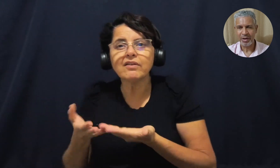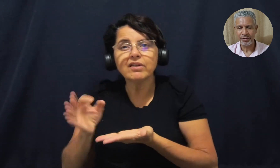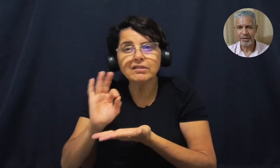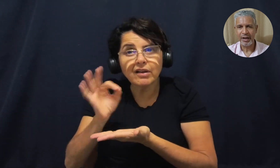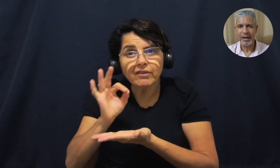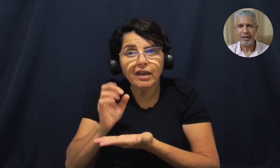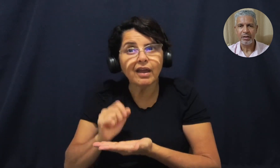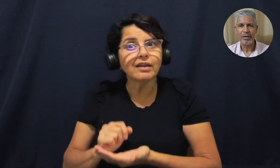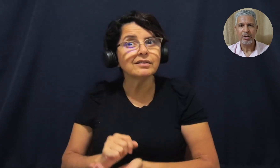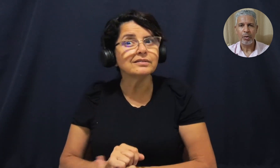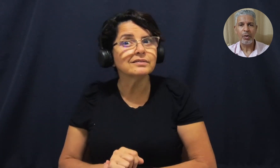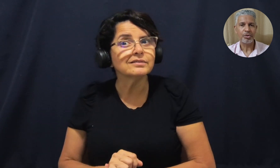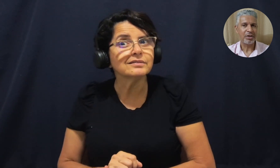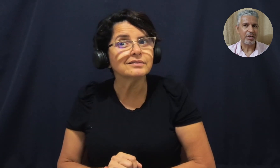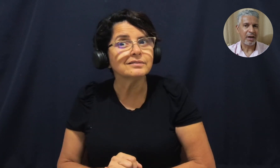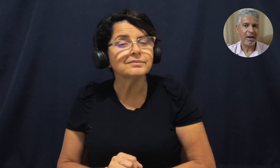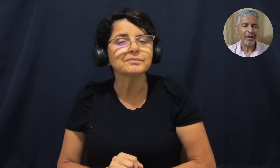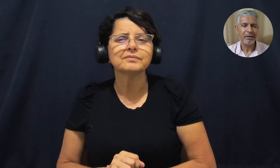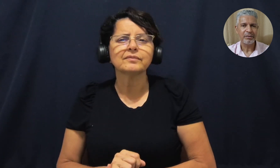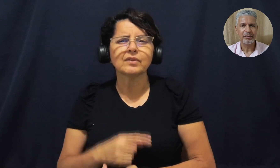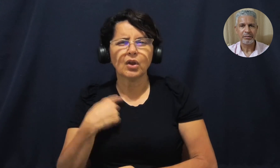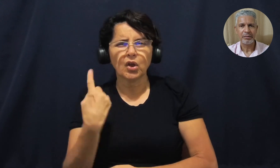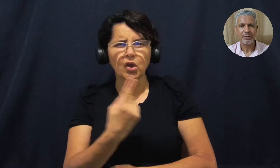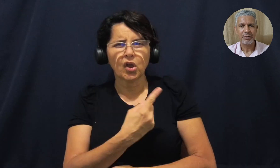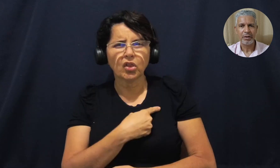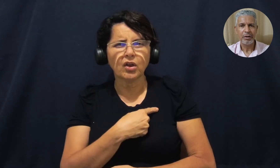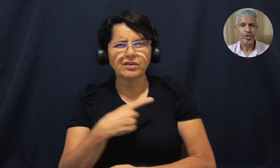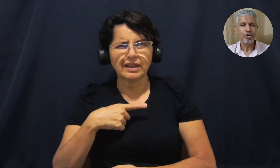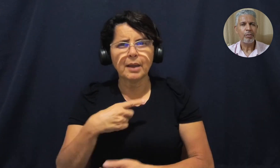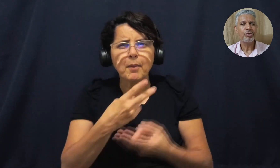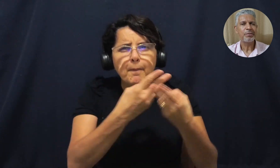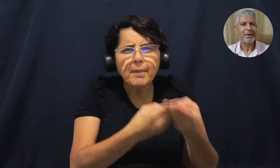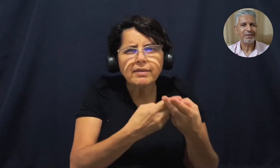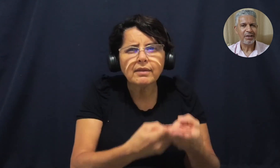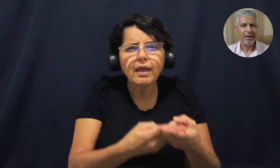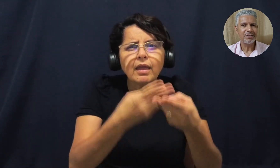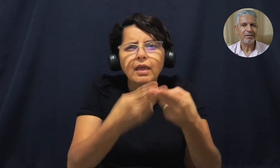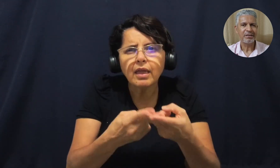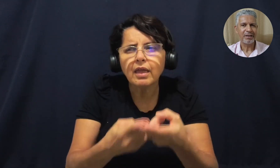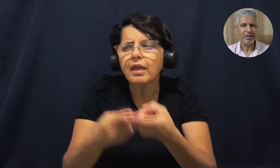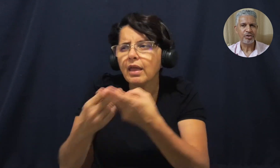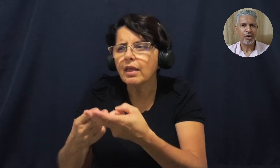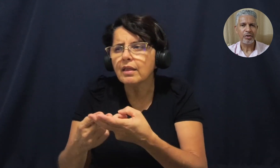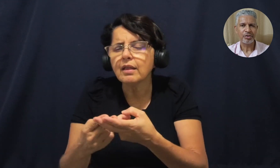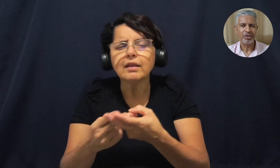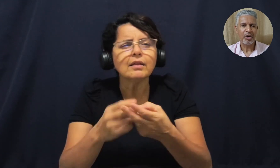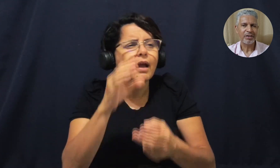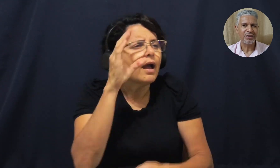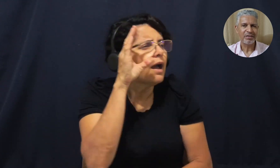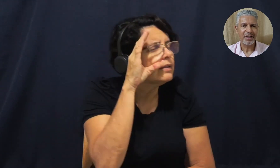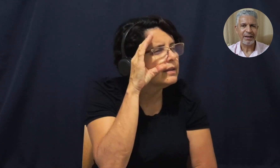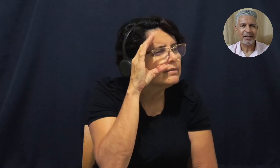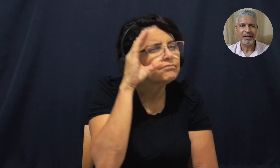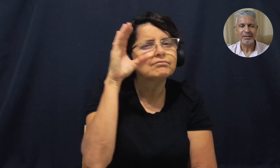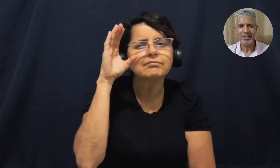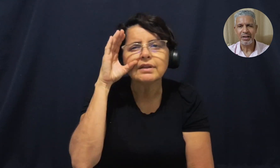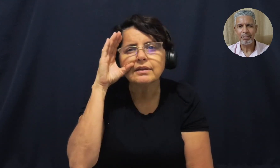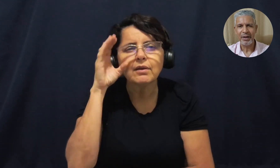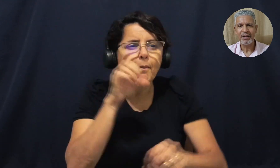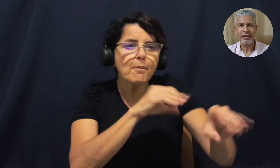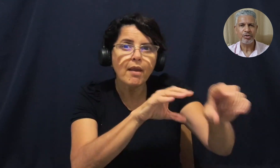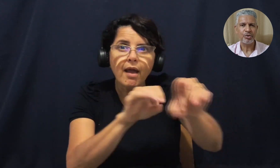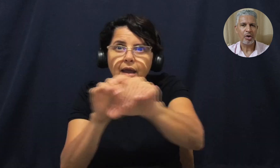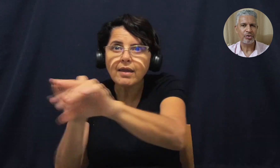tia do café, o auxiliar. Somos pacientes e atenciosos na hora de ensinar aqueles